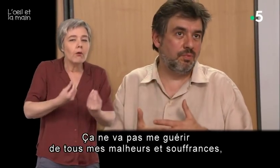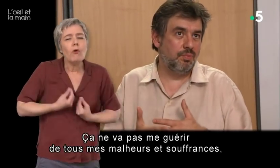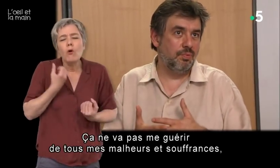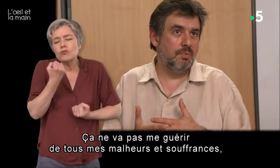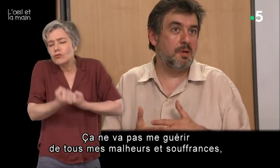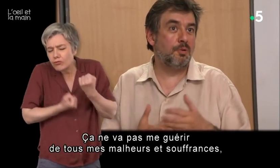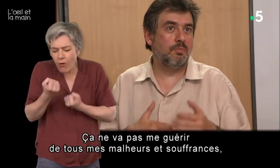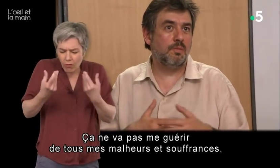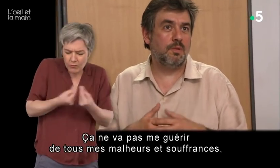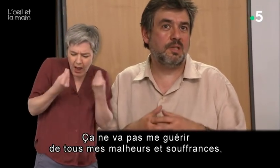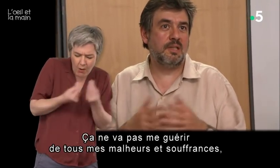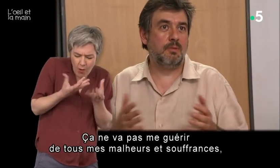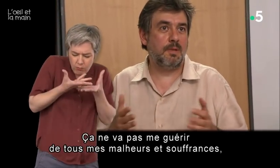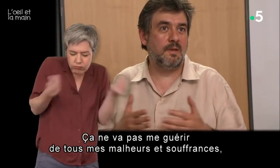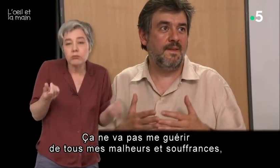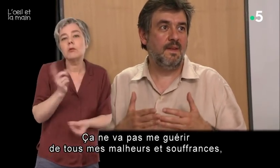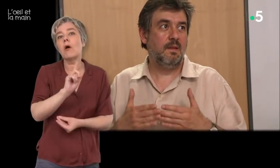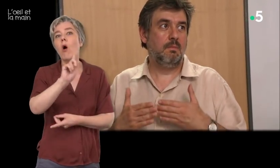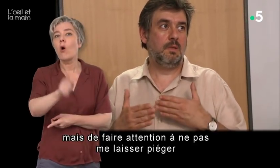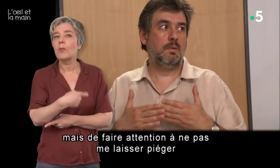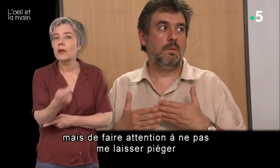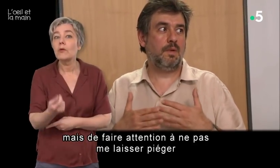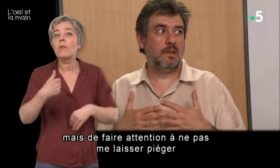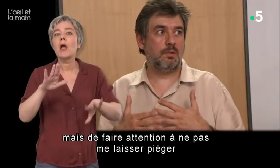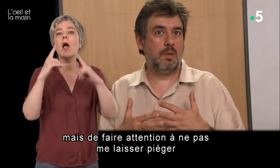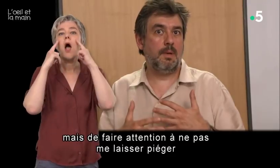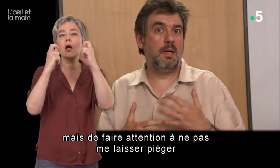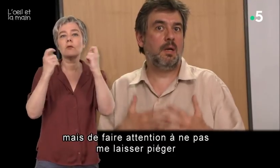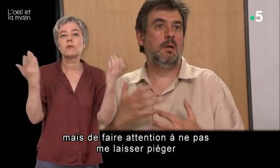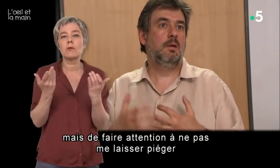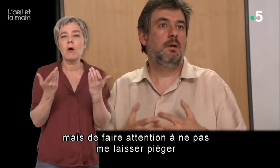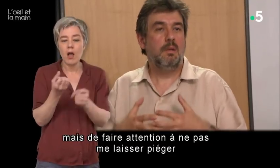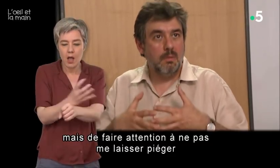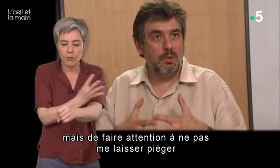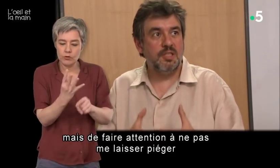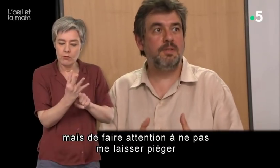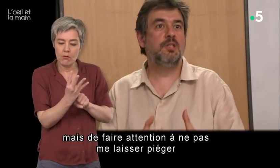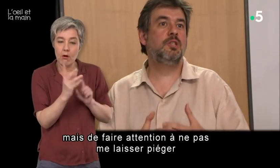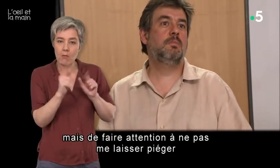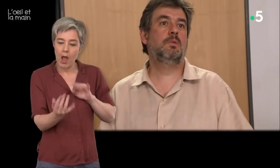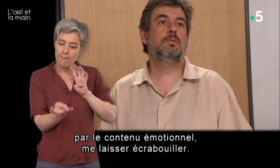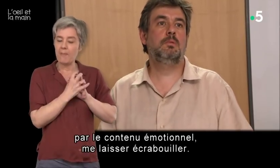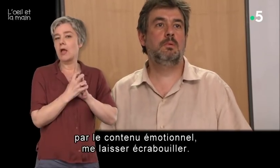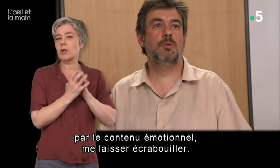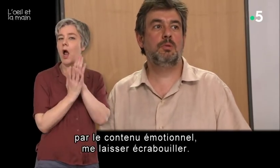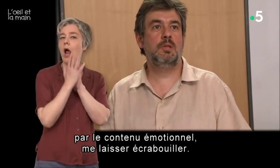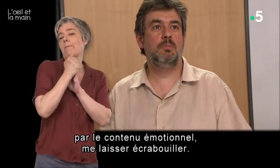tous mes malheurs, toutes mes souffrances, certainement pas, mais de faire attention à pas me laisser piéger par le contenu émotionnel, me